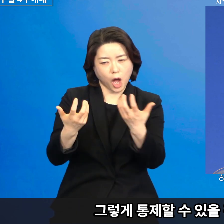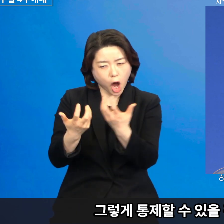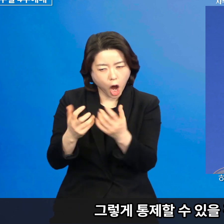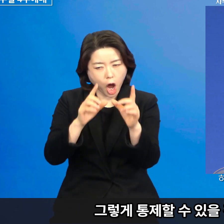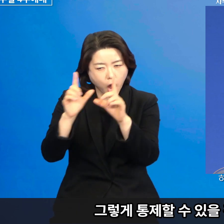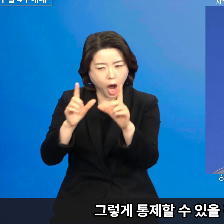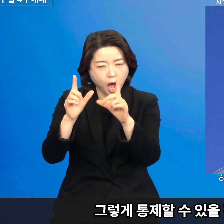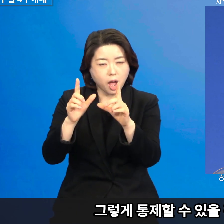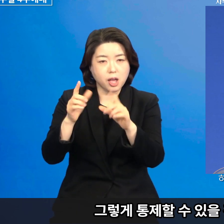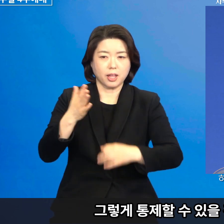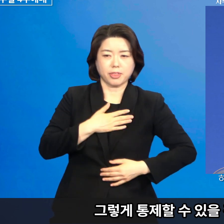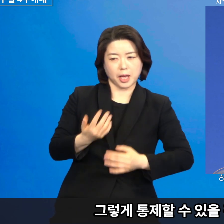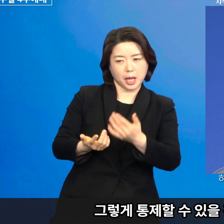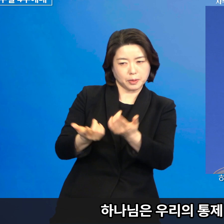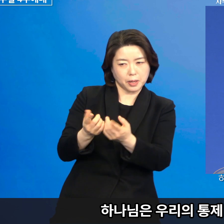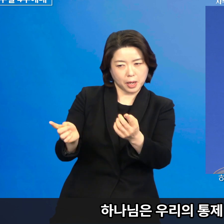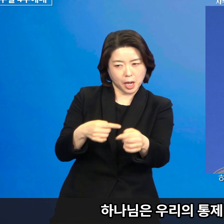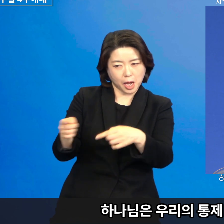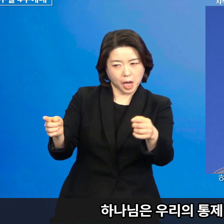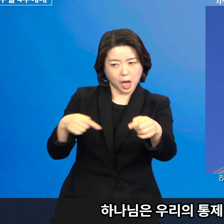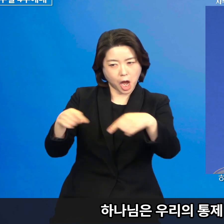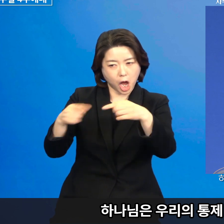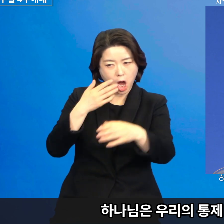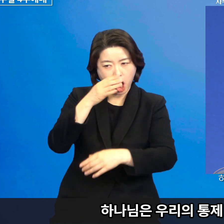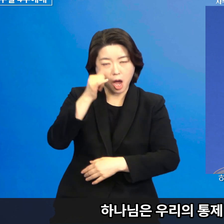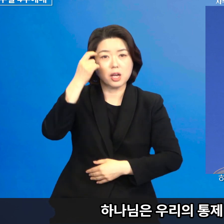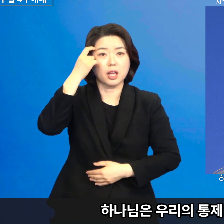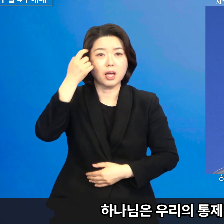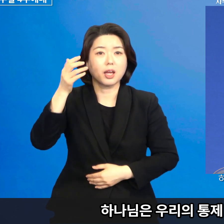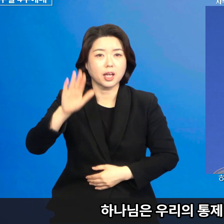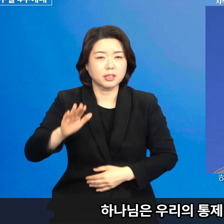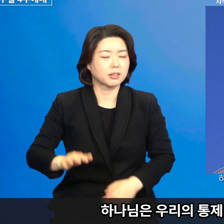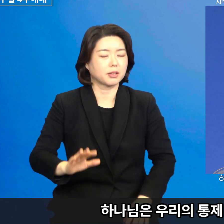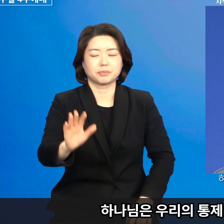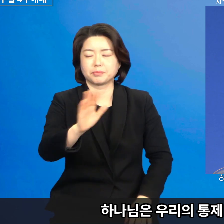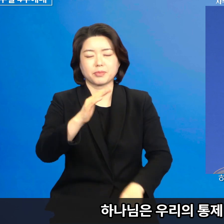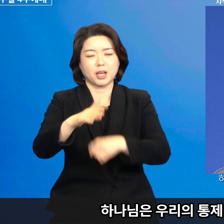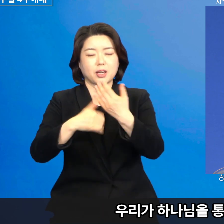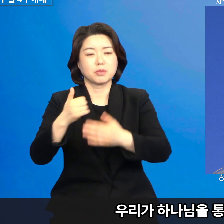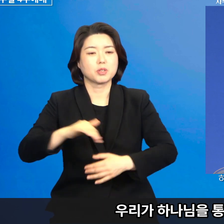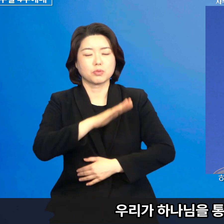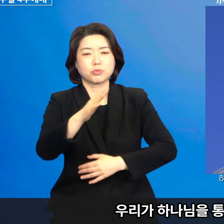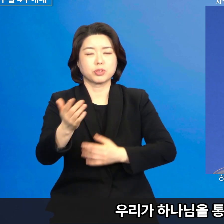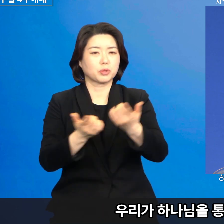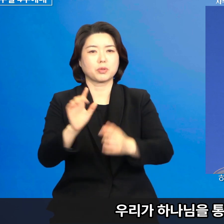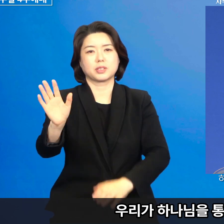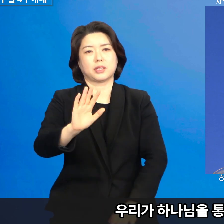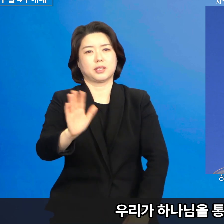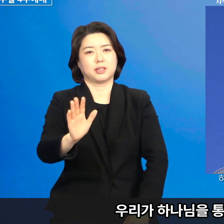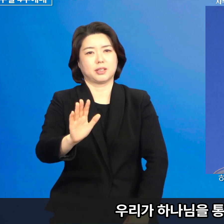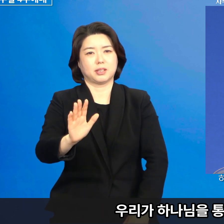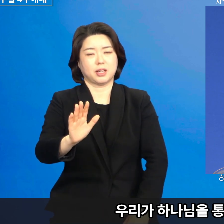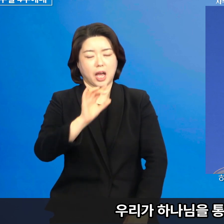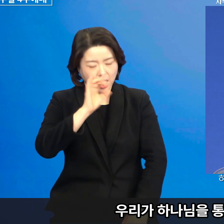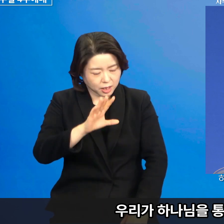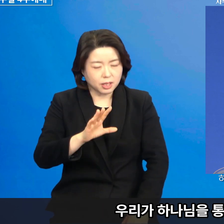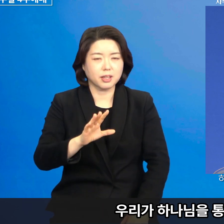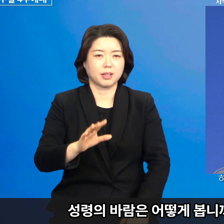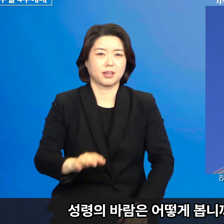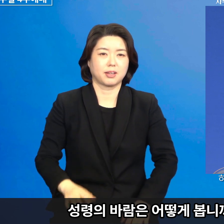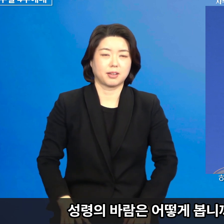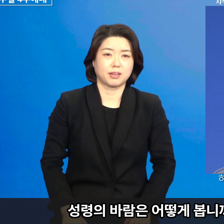통제할 수 있을 것이라고 생각했는데 하나님은 우리의 통제 밖에 계신 분입니다. 우리가 하나님을 통제할 수가